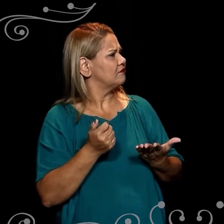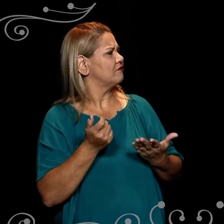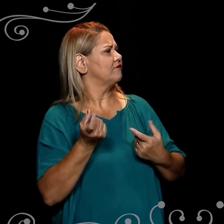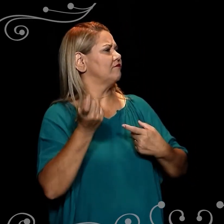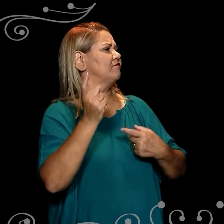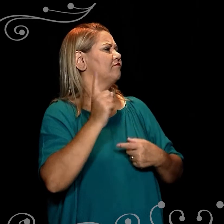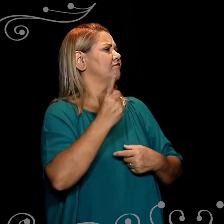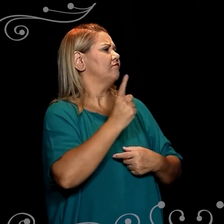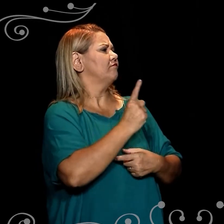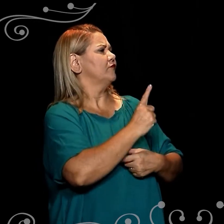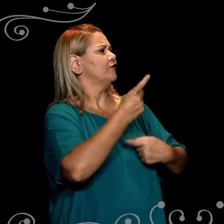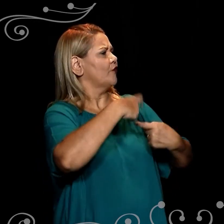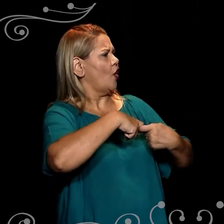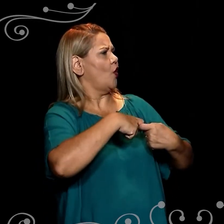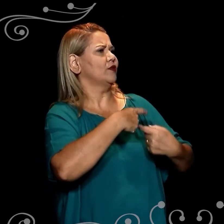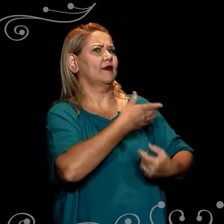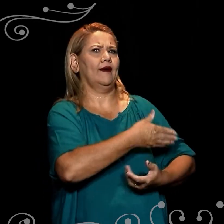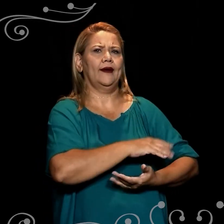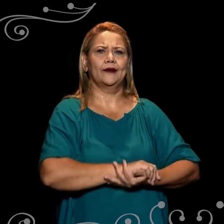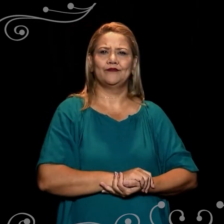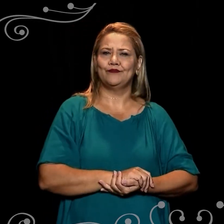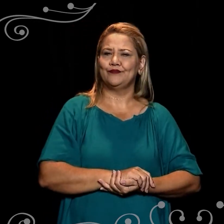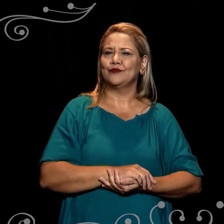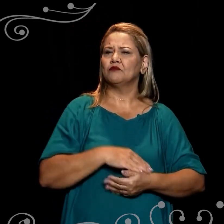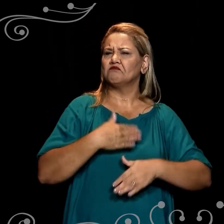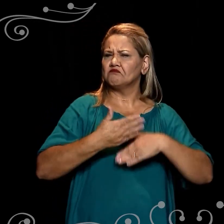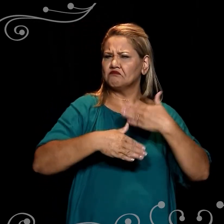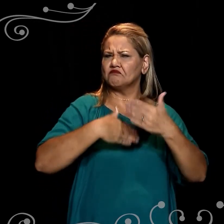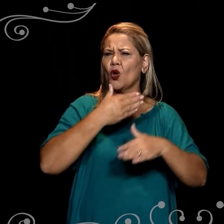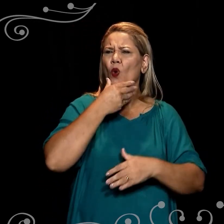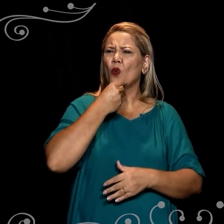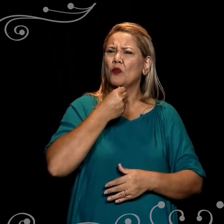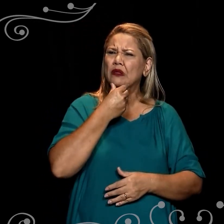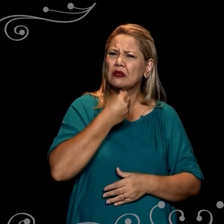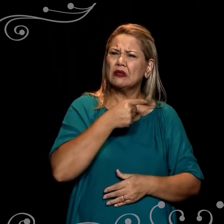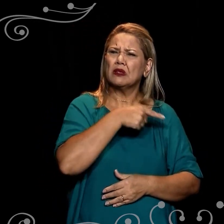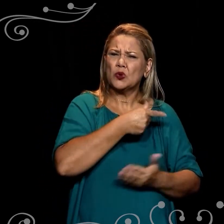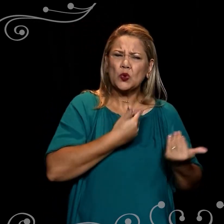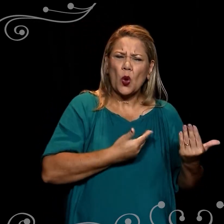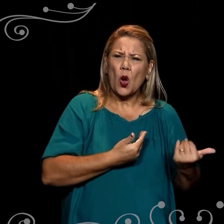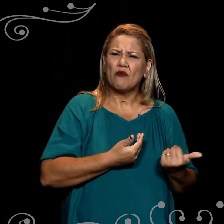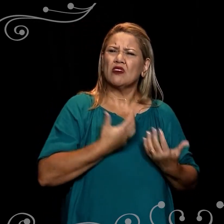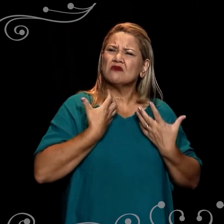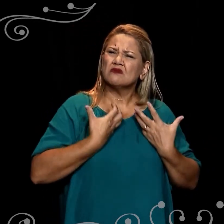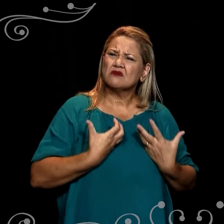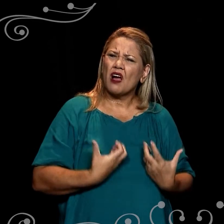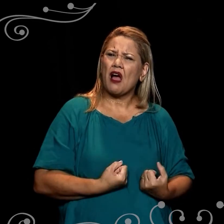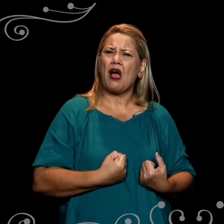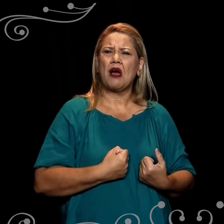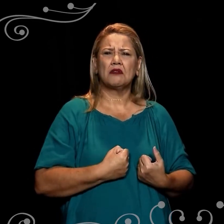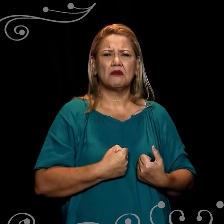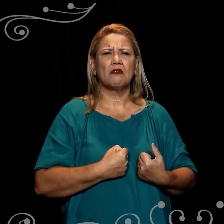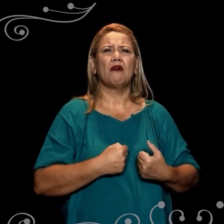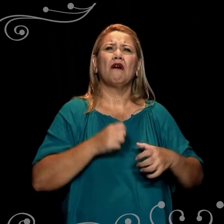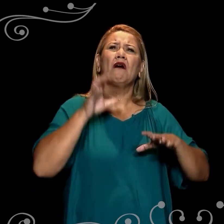Um belo dia, cansado de tanto correr atrás de seu boné, o garoto pediu ao rei